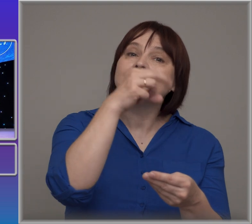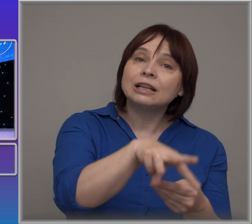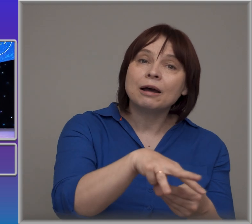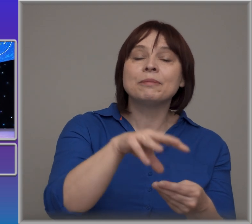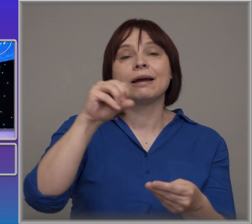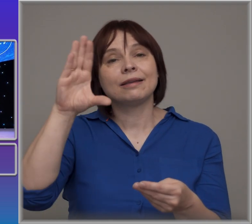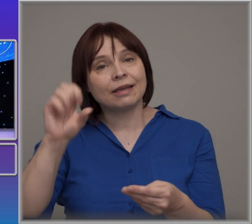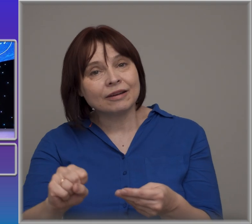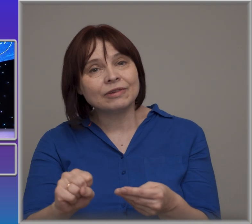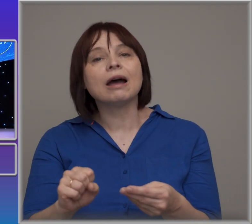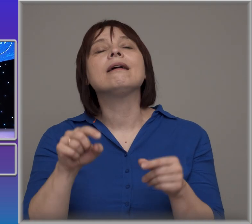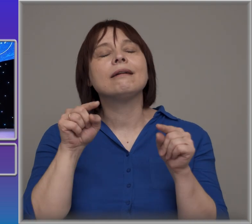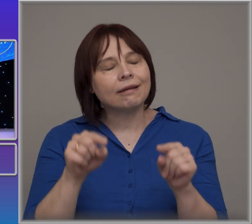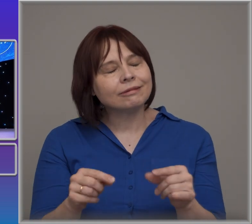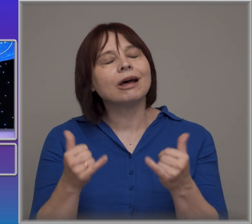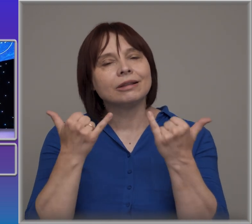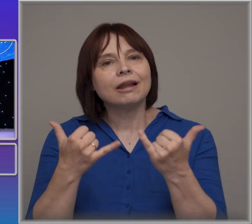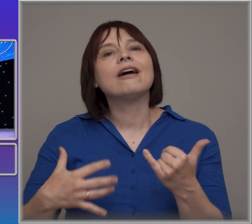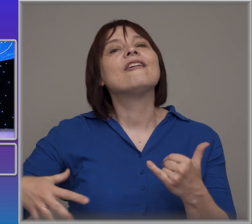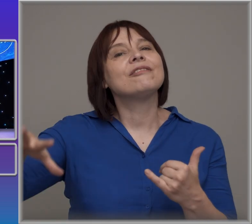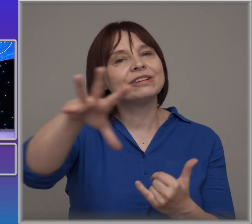пускай в этом труде